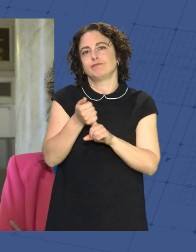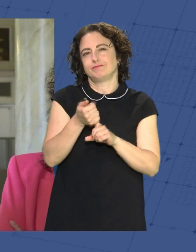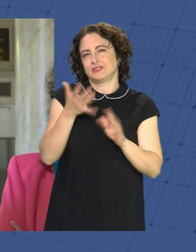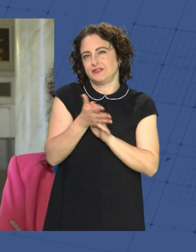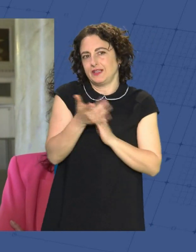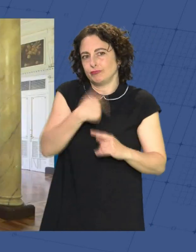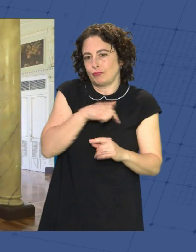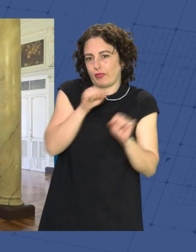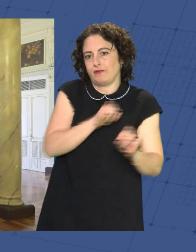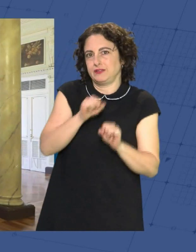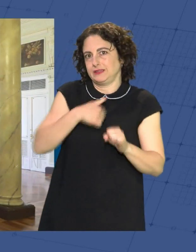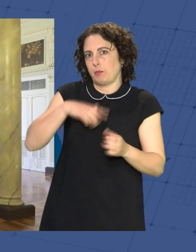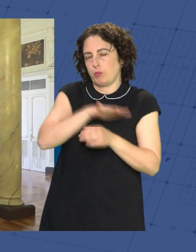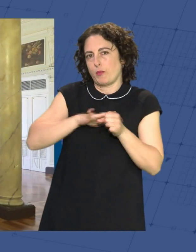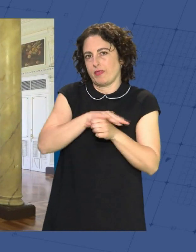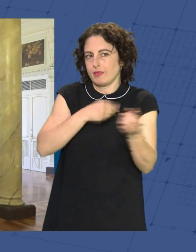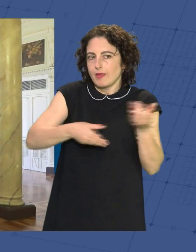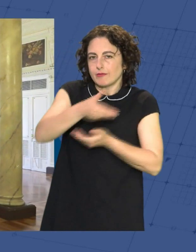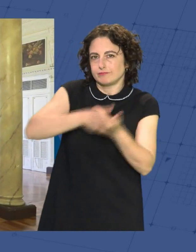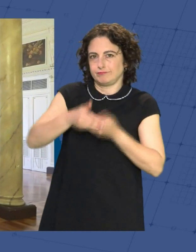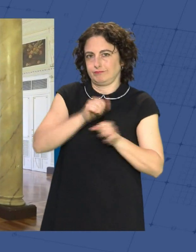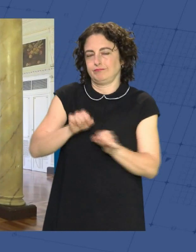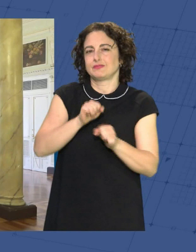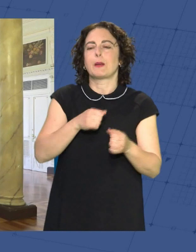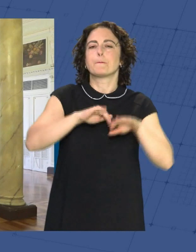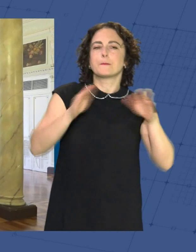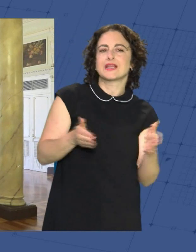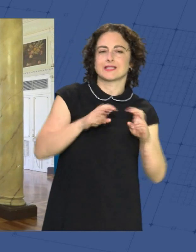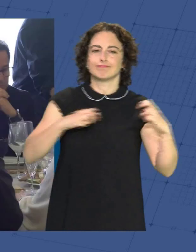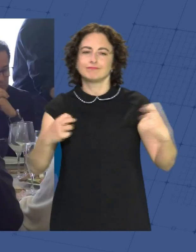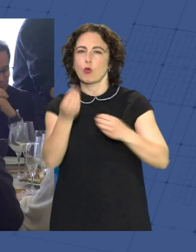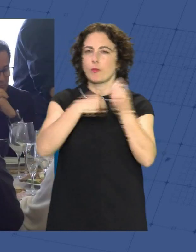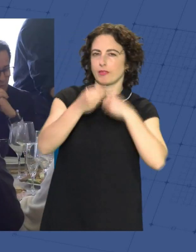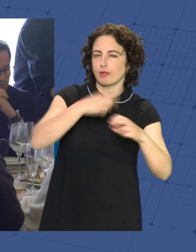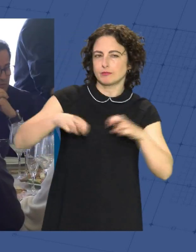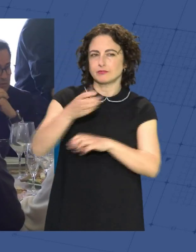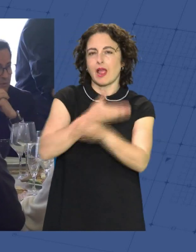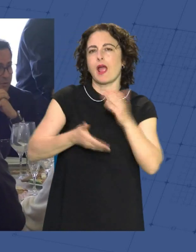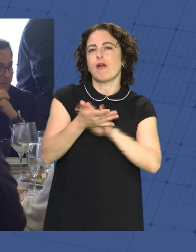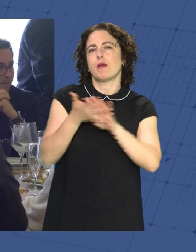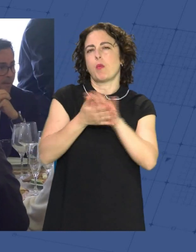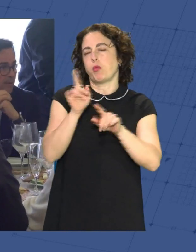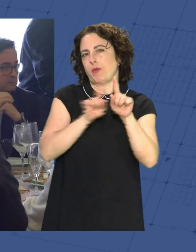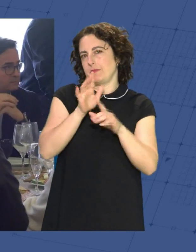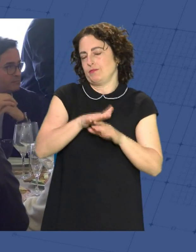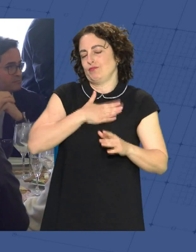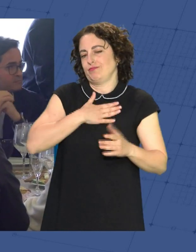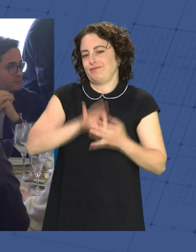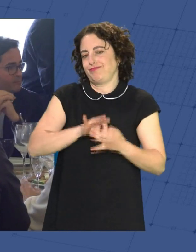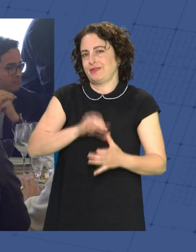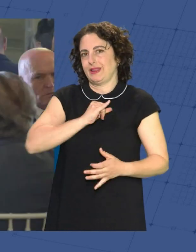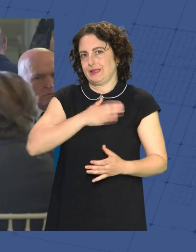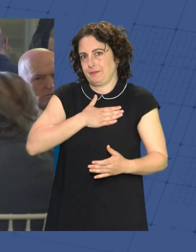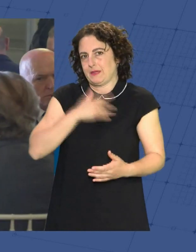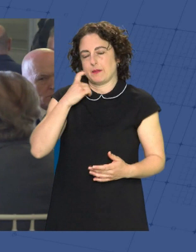esta provincia que yo creo que nos hace falta. Compartiendo mesa y comida se ha hablado de los problemas endémicos de nuestra provincia, como por ejemplo las